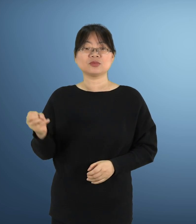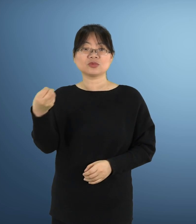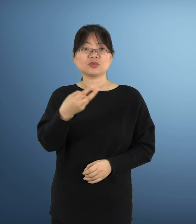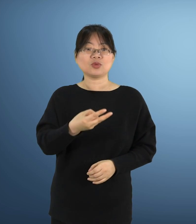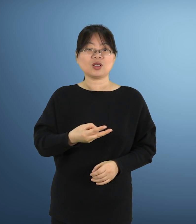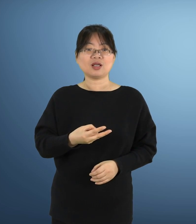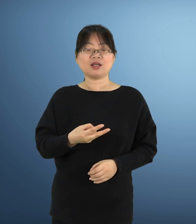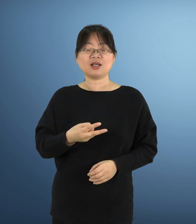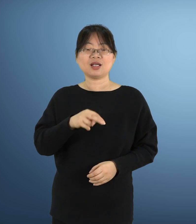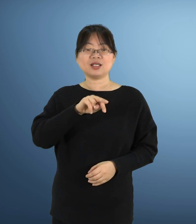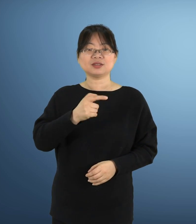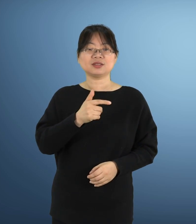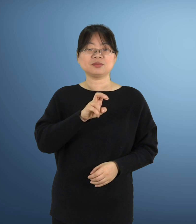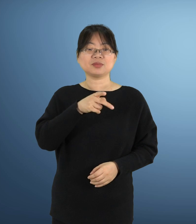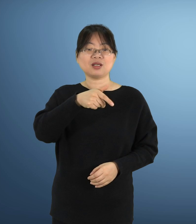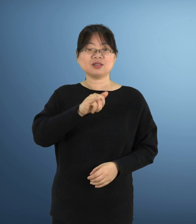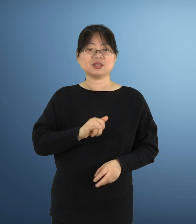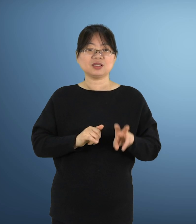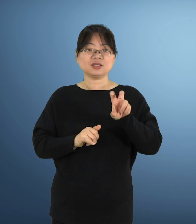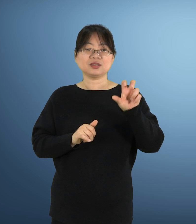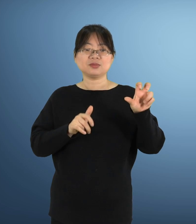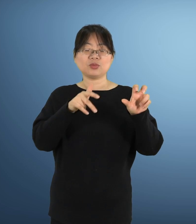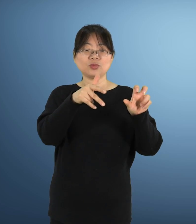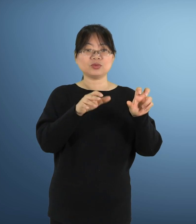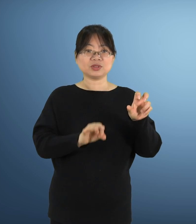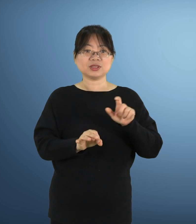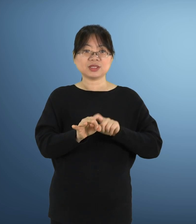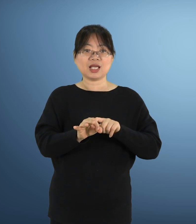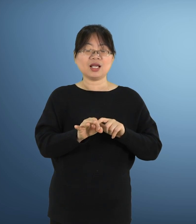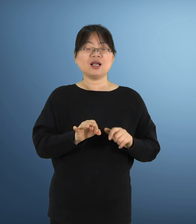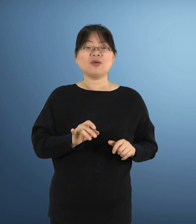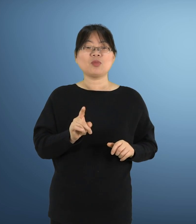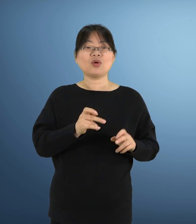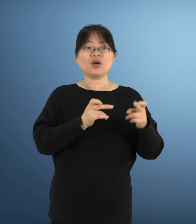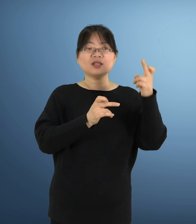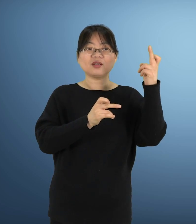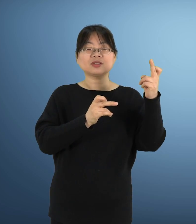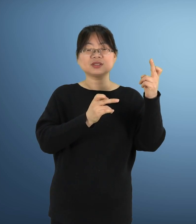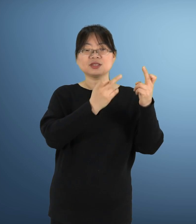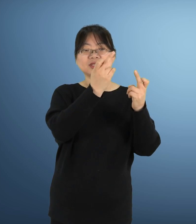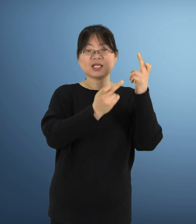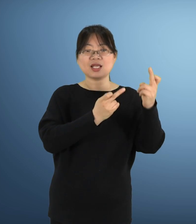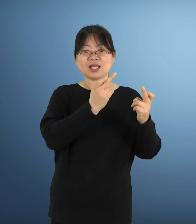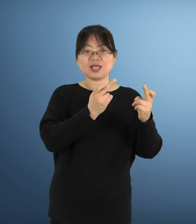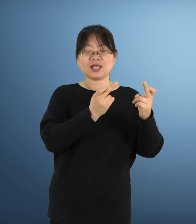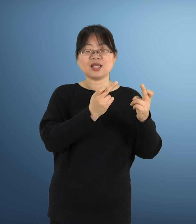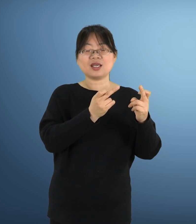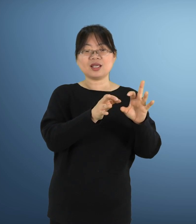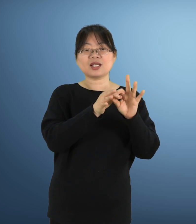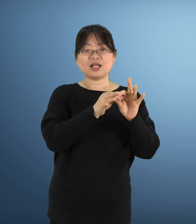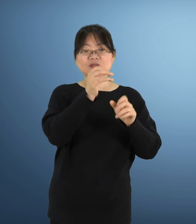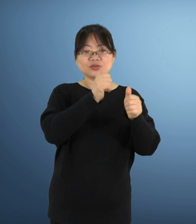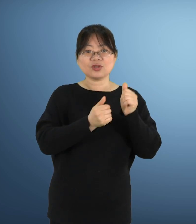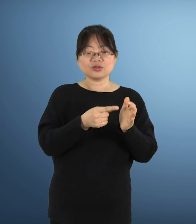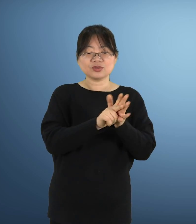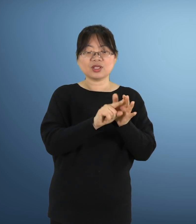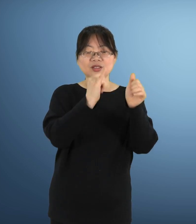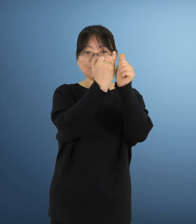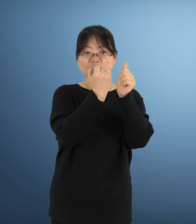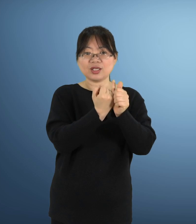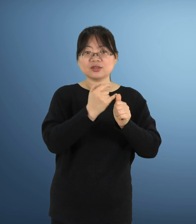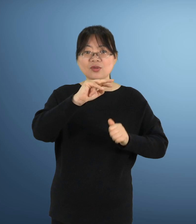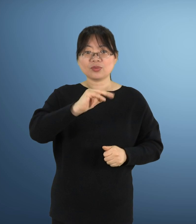또 신명기 25장의 계대 혼인법에 대한 그들이 꺼내들었던 율법도 하나님의 말씀이에요.